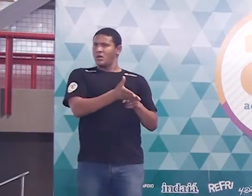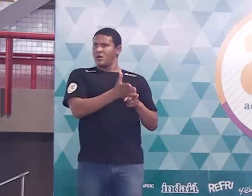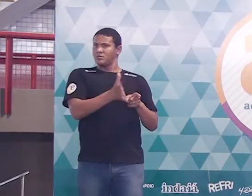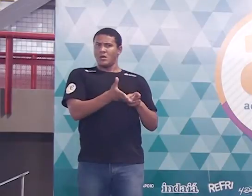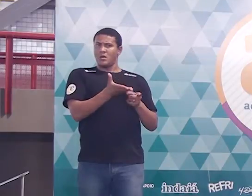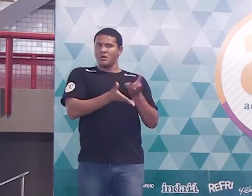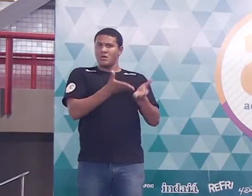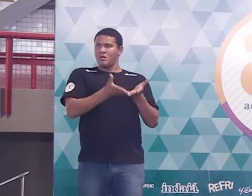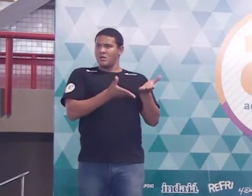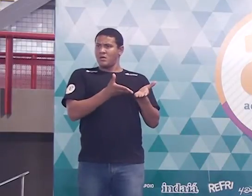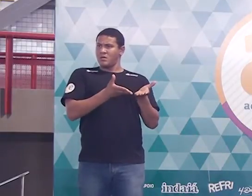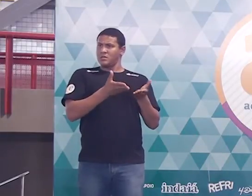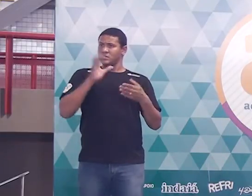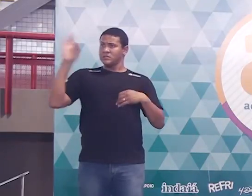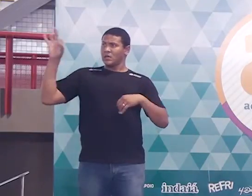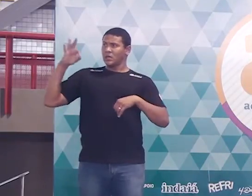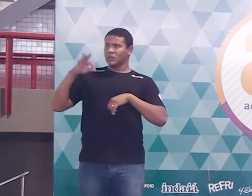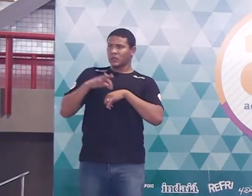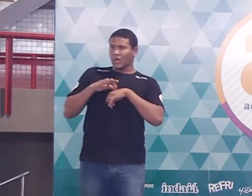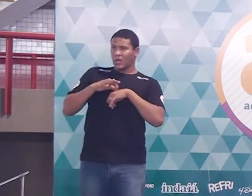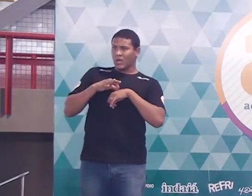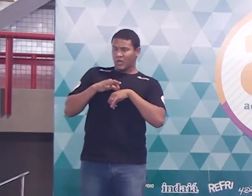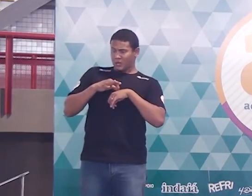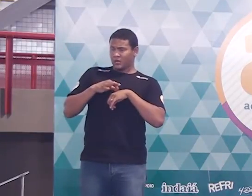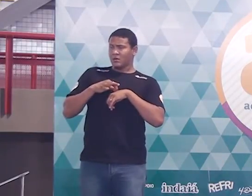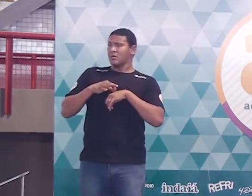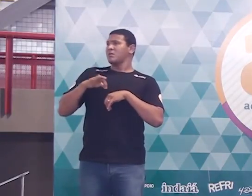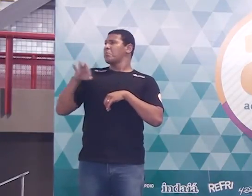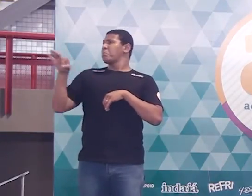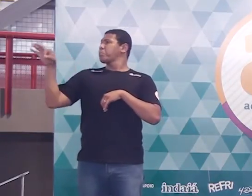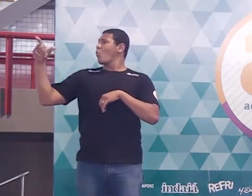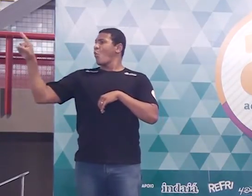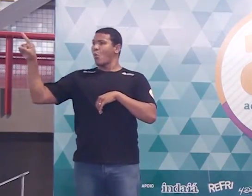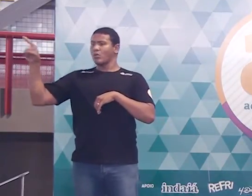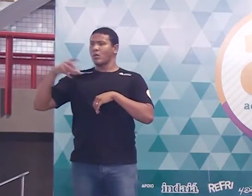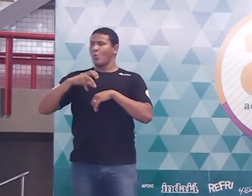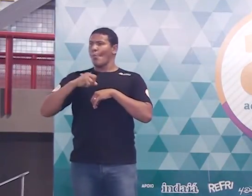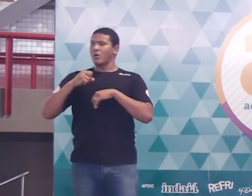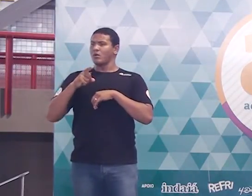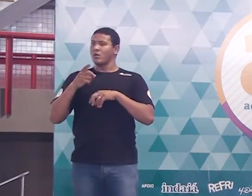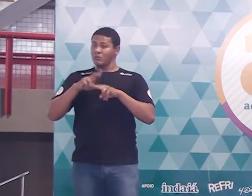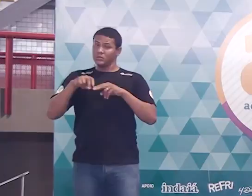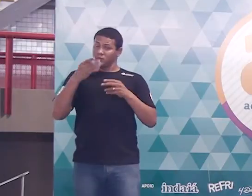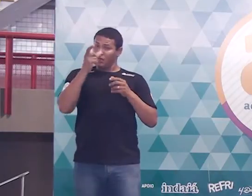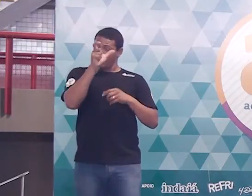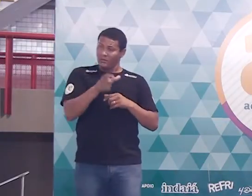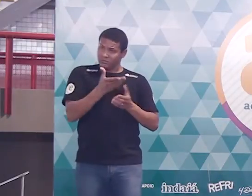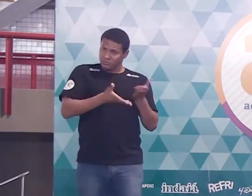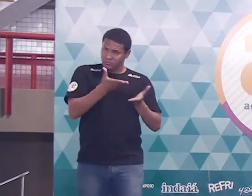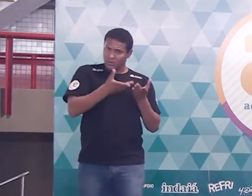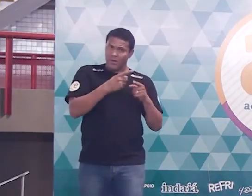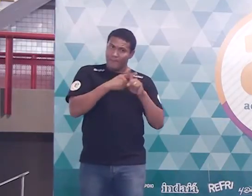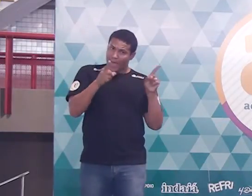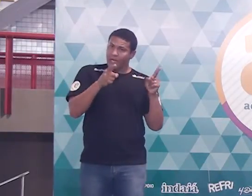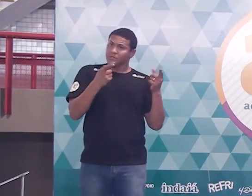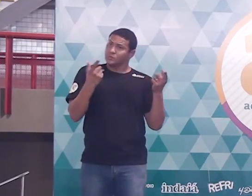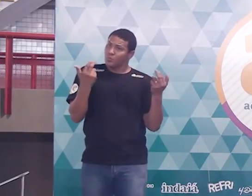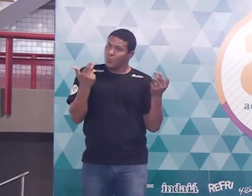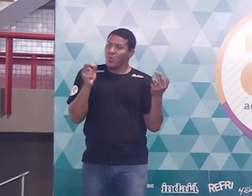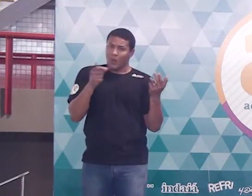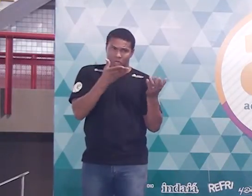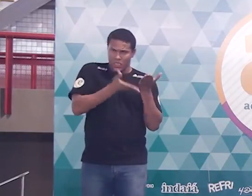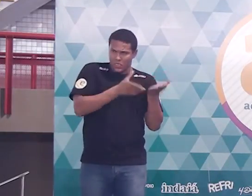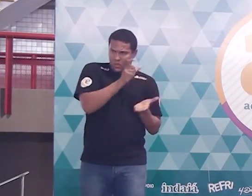Ele contribui para o ciclo da doença. Então tratar os doentes é uma medida preventiva. Mas ao mesmo tempo que eu trato